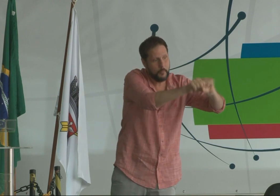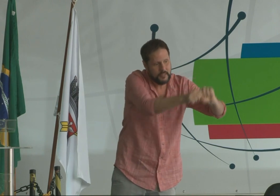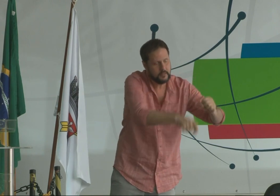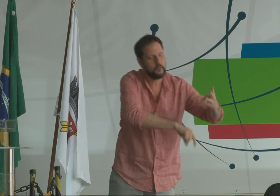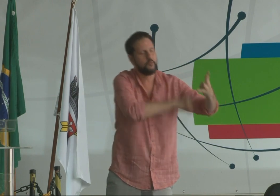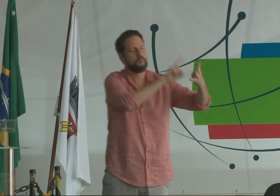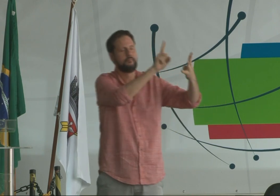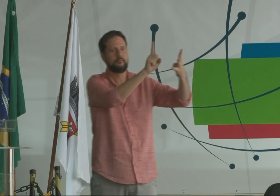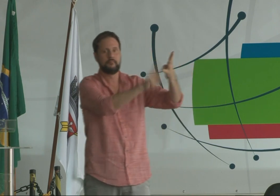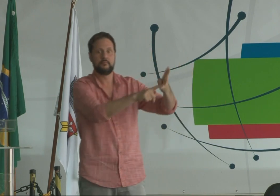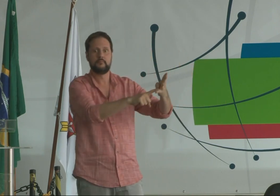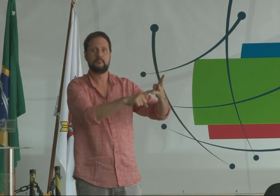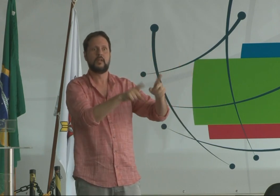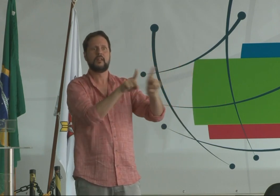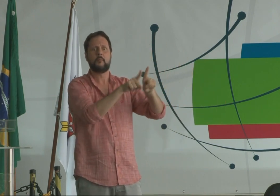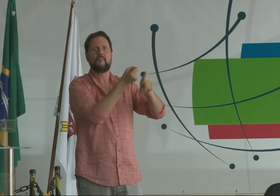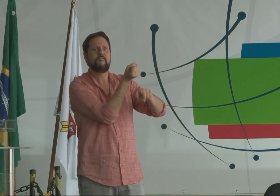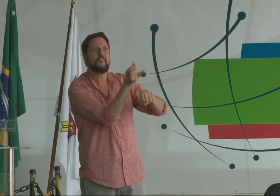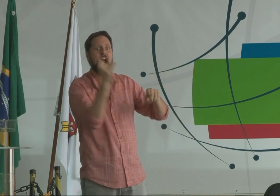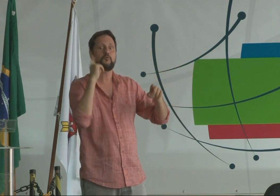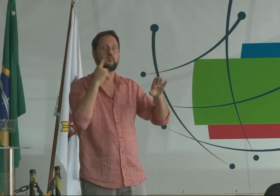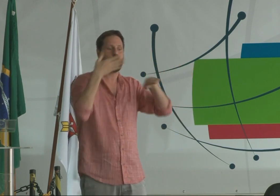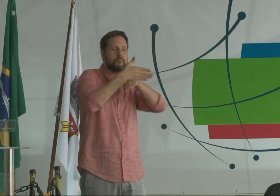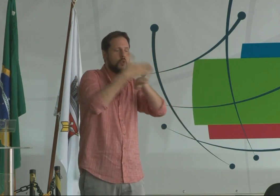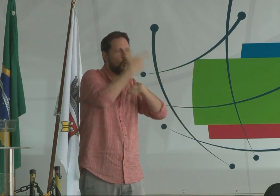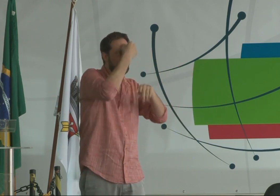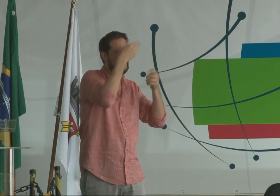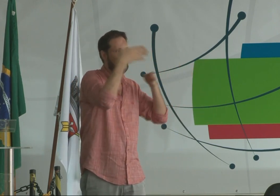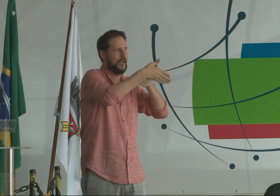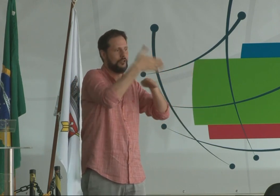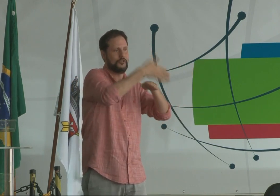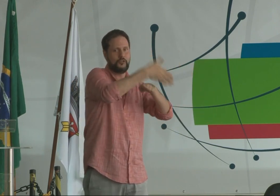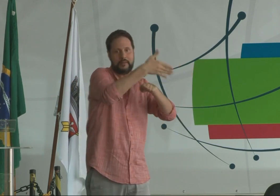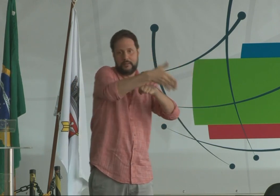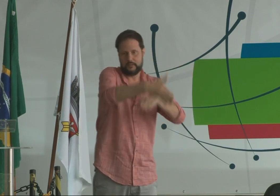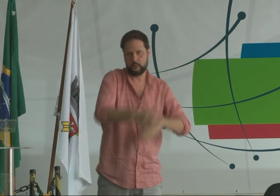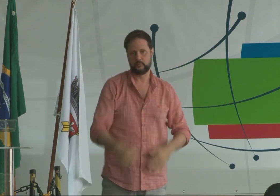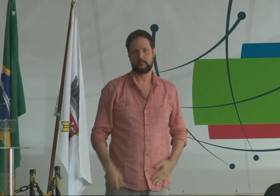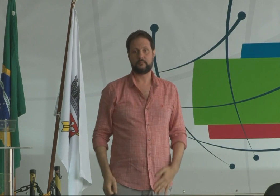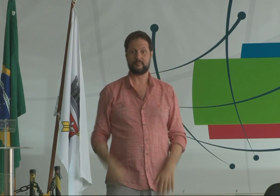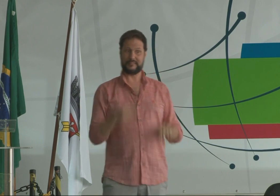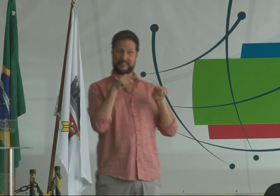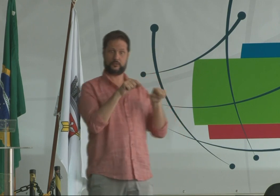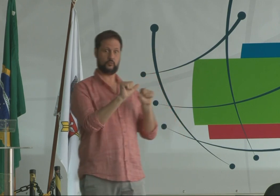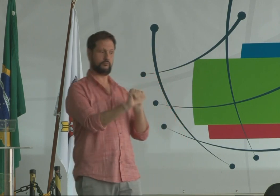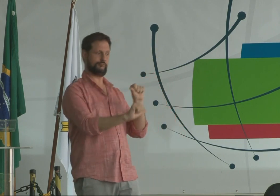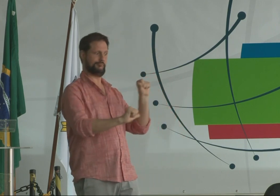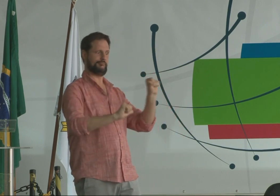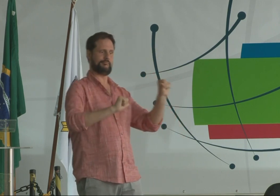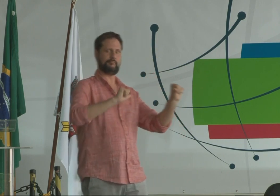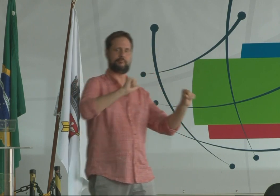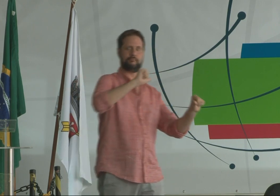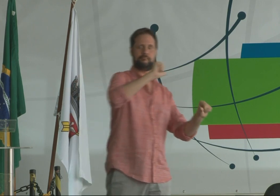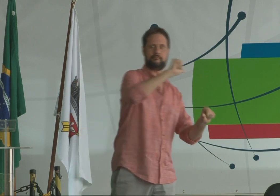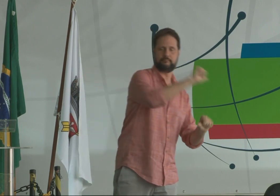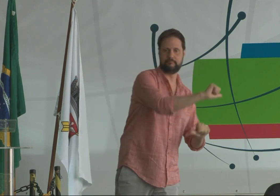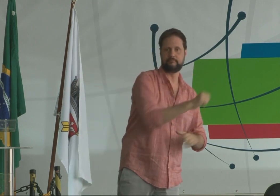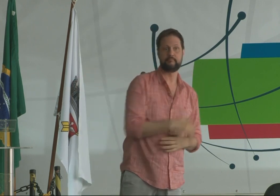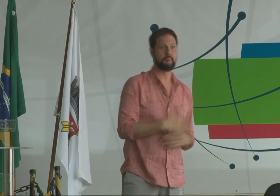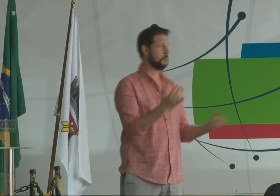presença dos cursos de formação em licenciatura entre as LIBRAS, e também no acelerado. Então, os cursos estão se ocupando desse espaço. Então, o processo